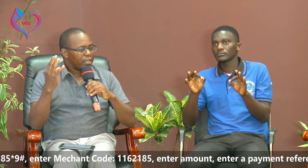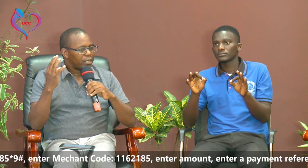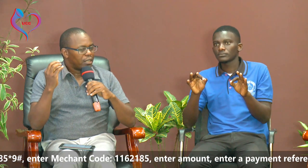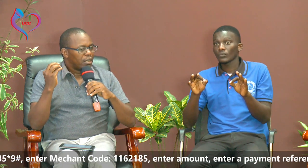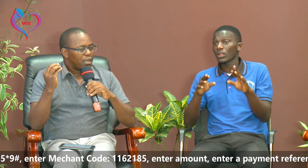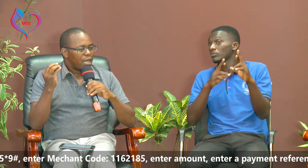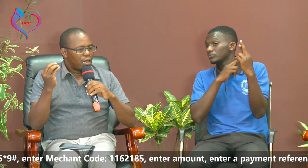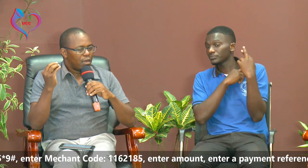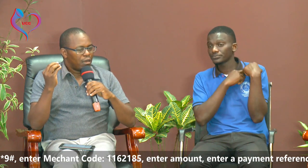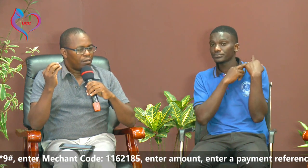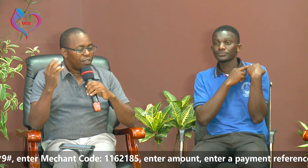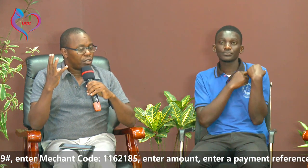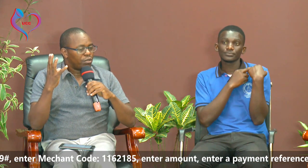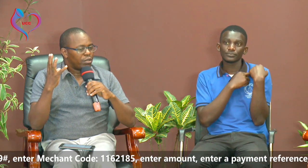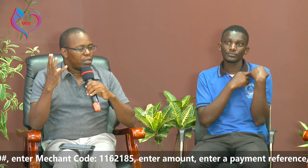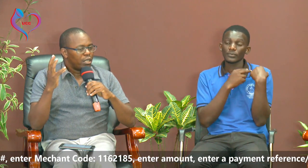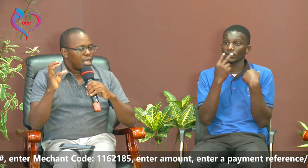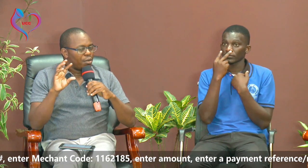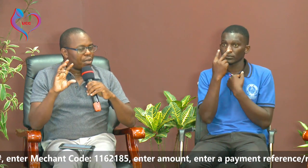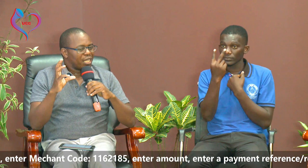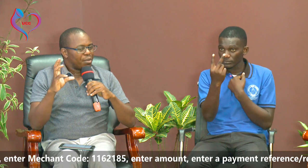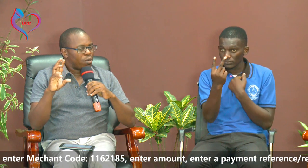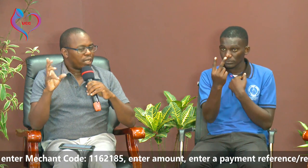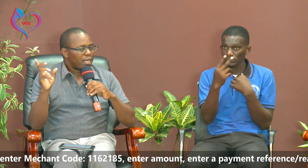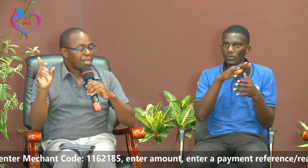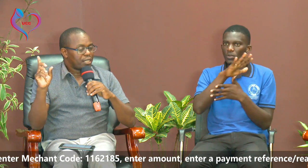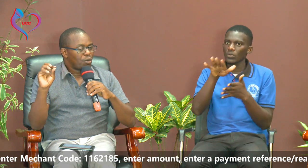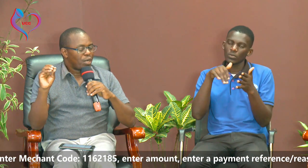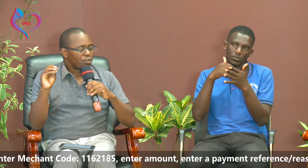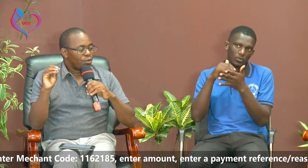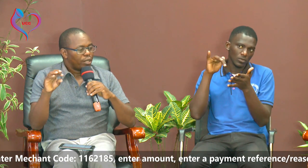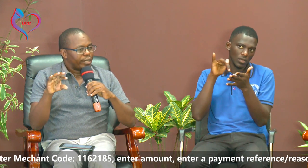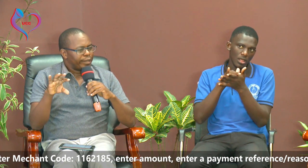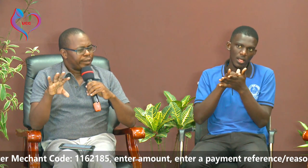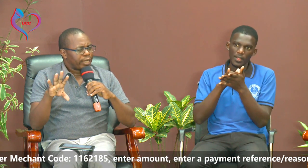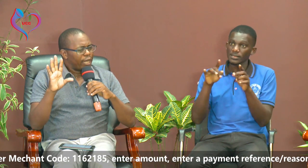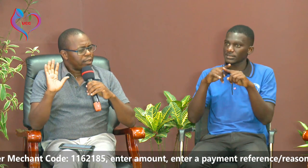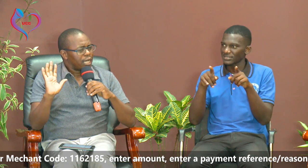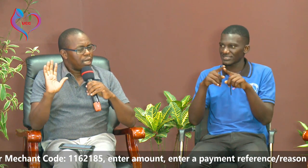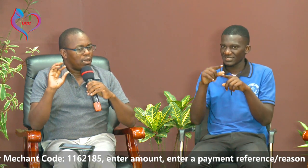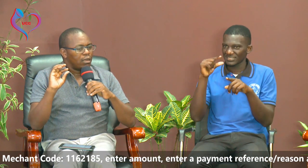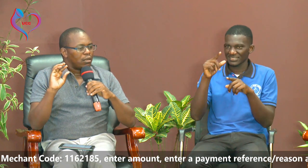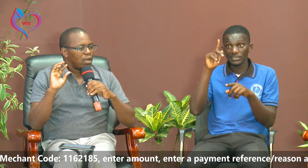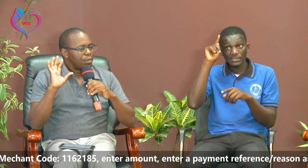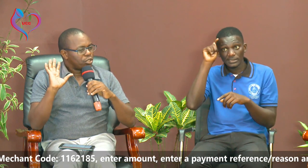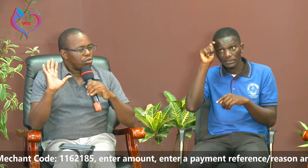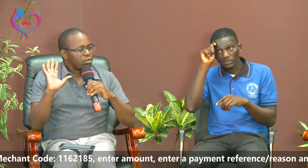assignment, vision, ebyo nabiringe bikwatagana byanjawulo mu katono, talanta,